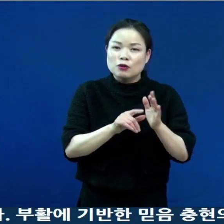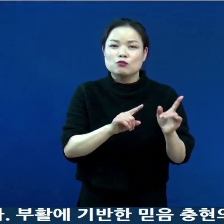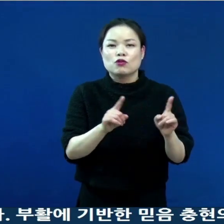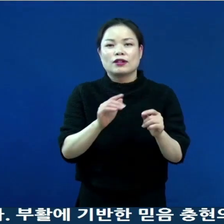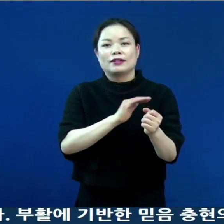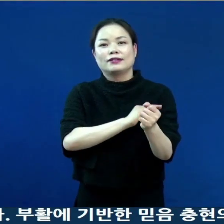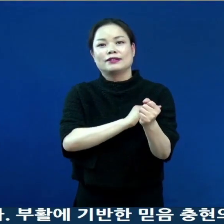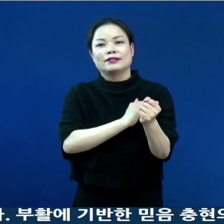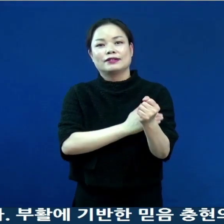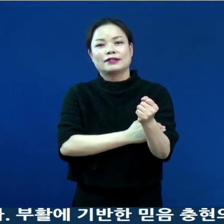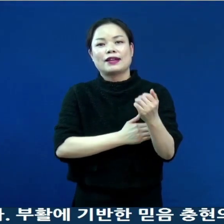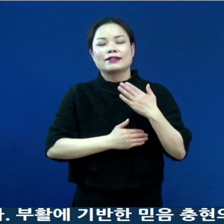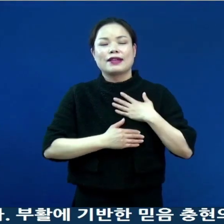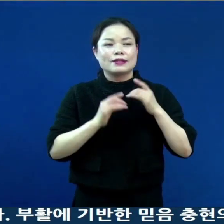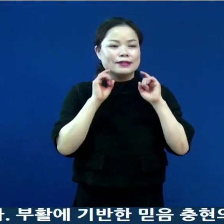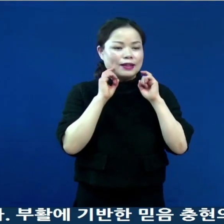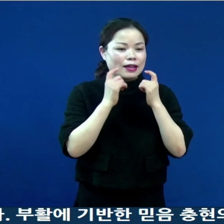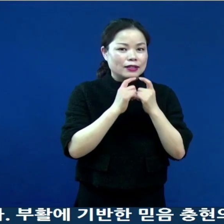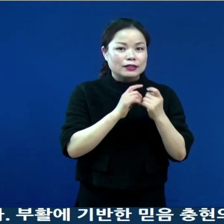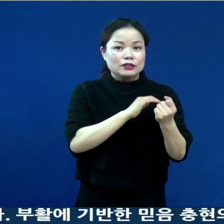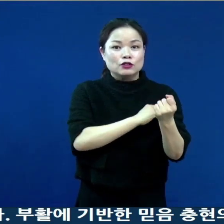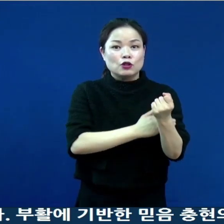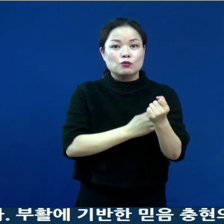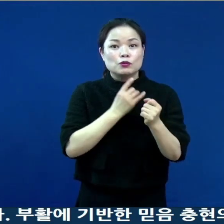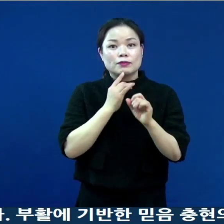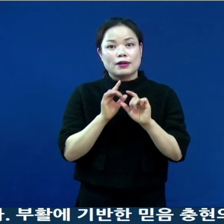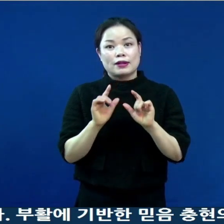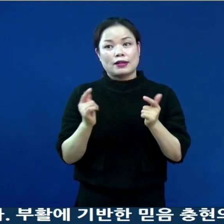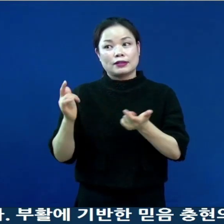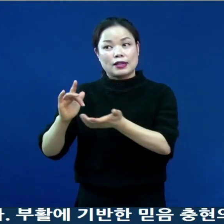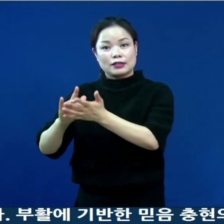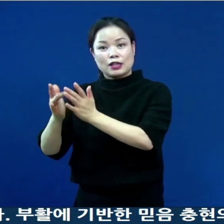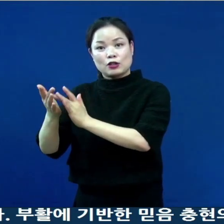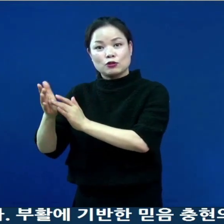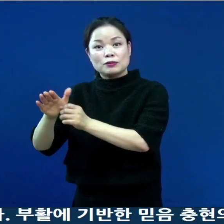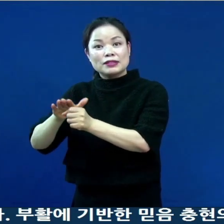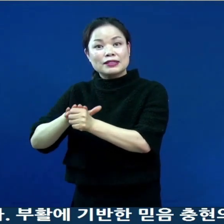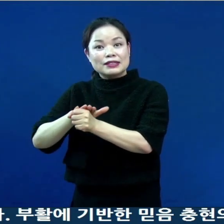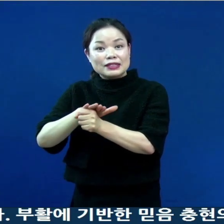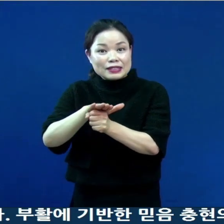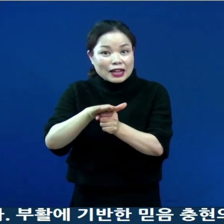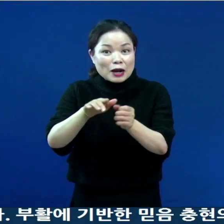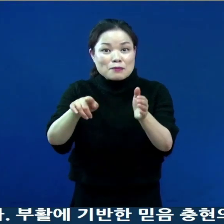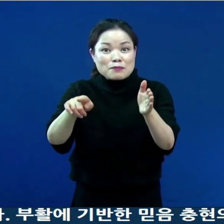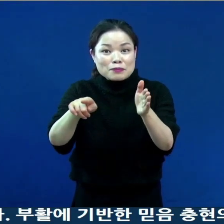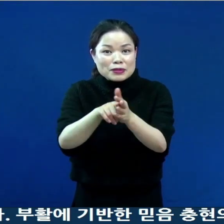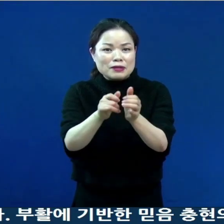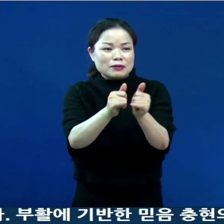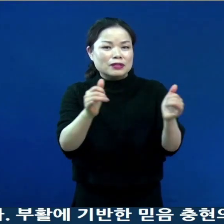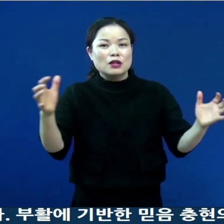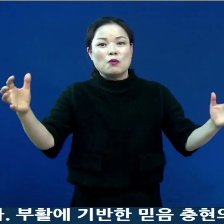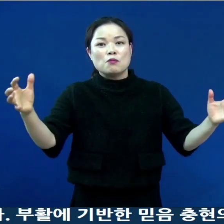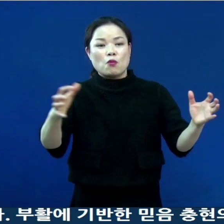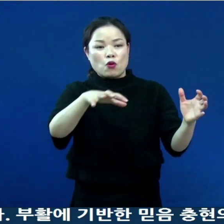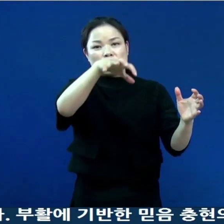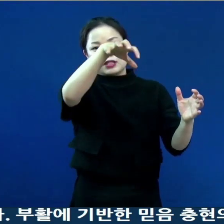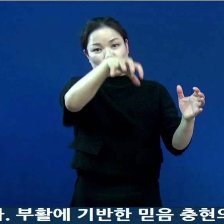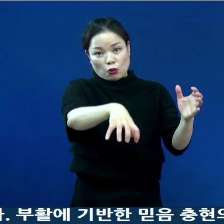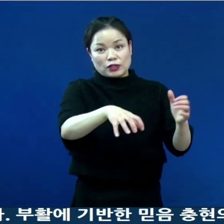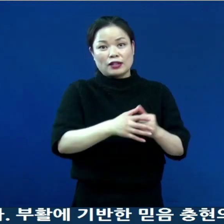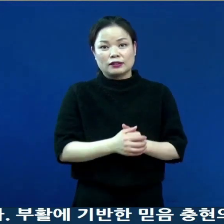능력은 내 개인적인 능력일 뿐만 아니라 예수님을 사랑하는 믿음의 사람들이 모여 있는